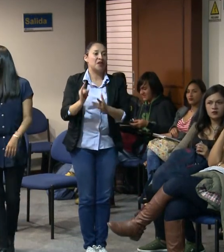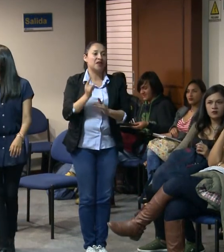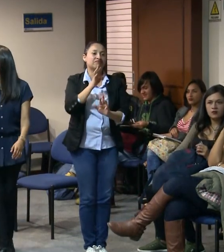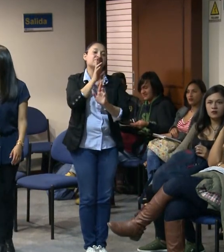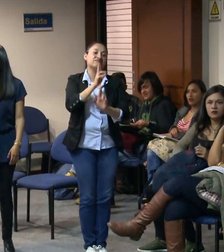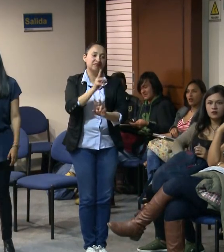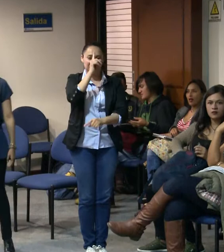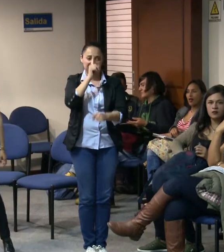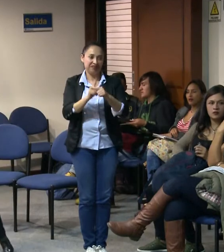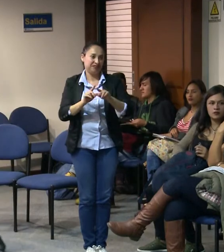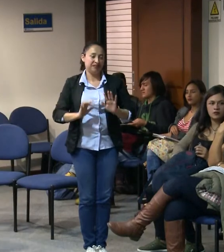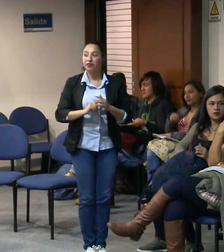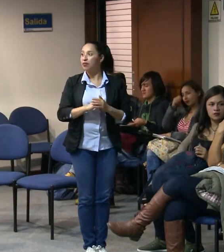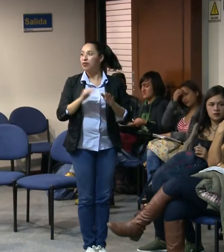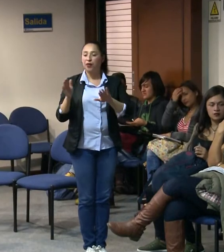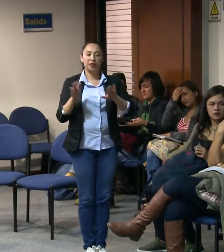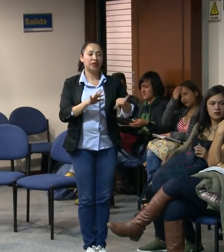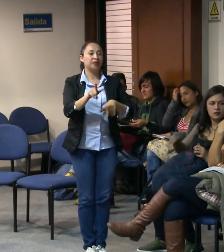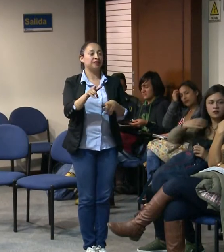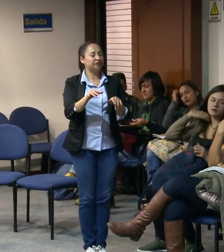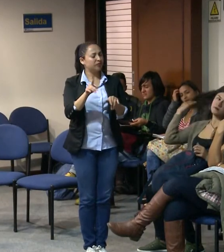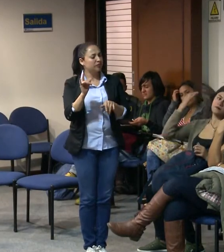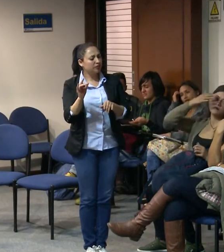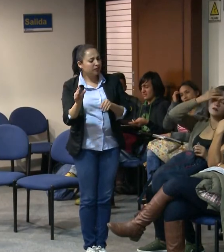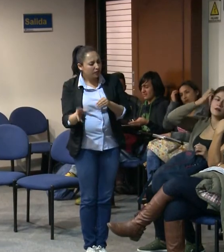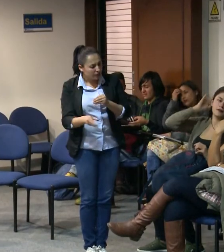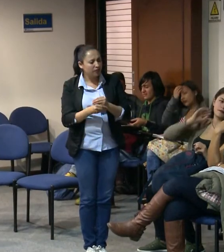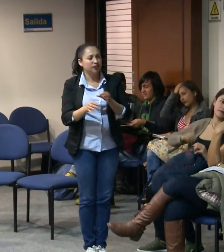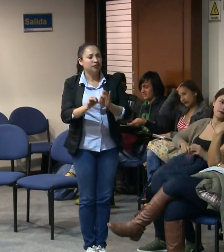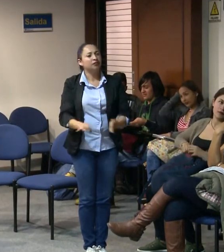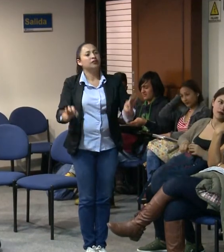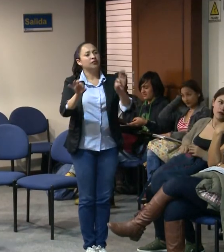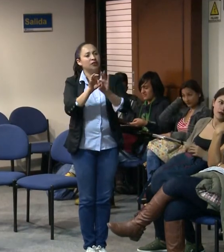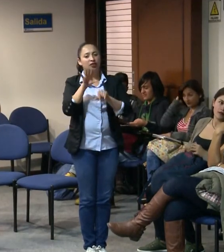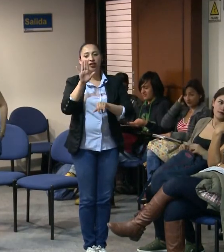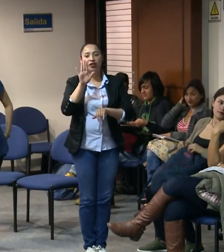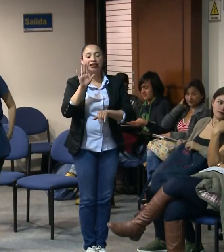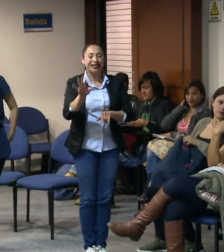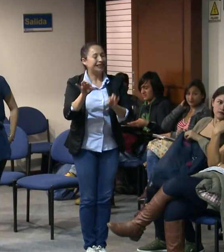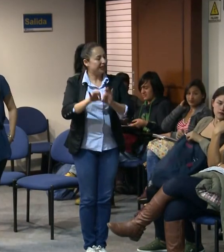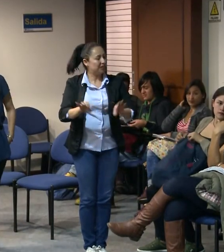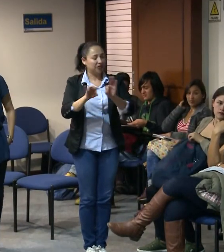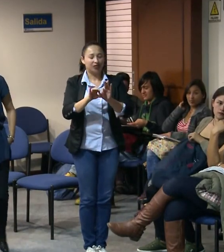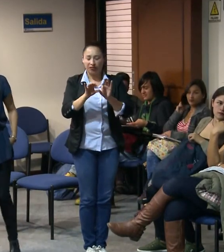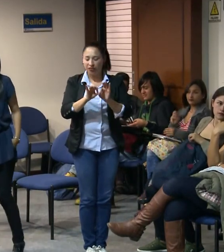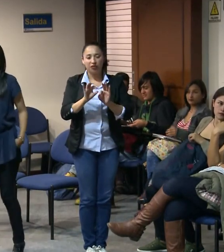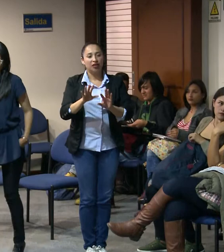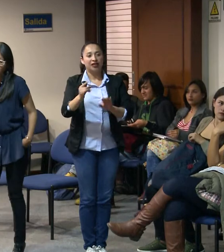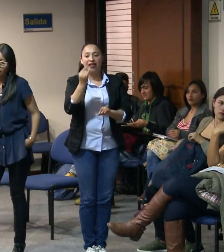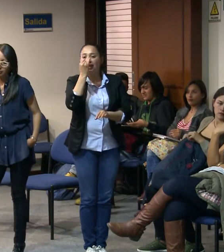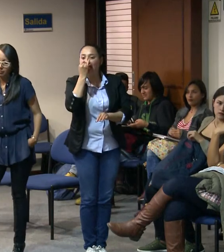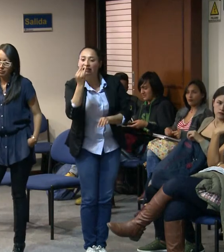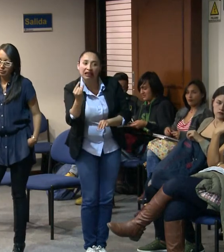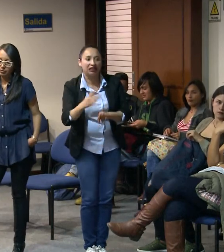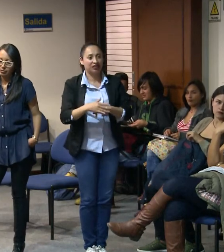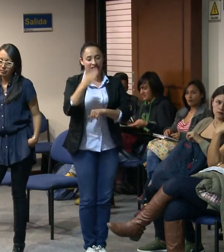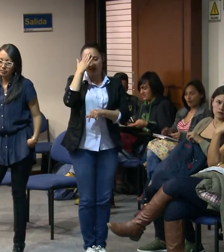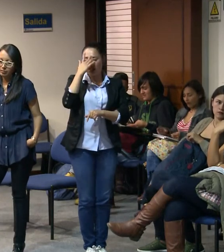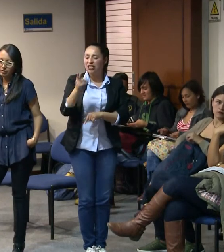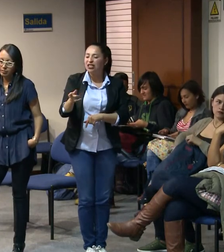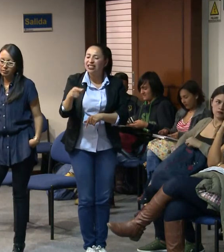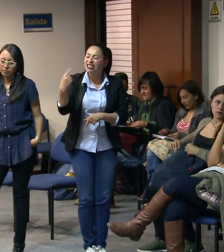Bueno, yo creo que otra cosa importante es cómo partir de sus intereses, o sea, siempre es tener en cuenta a ellos qué les gusta, qué